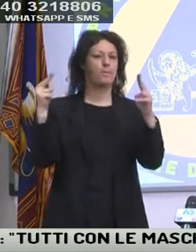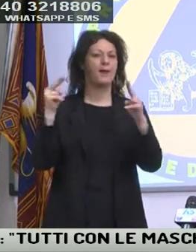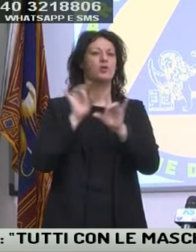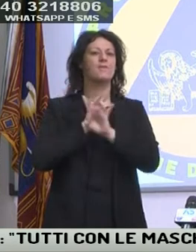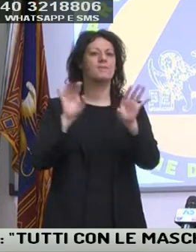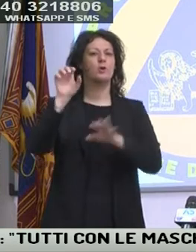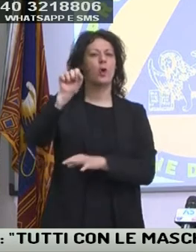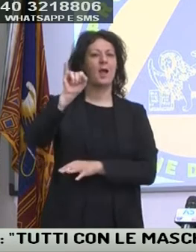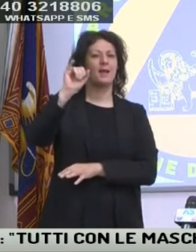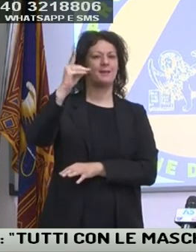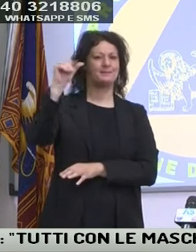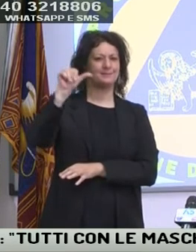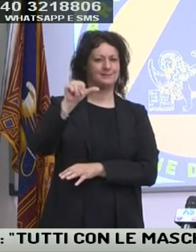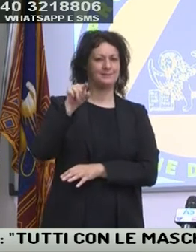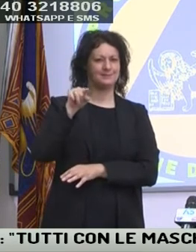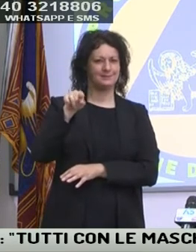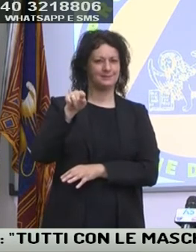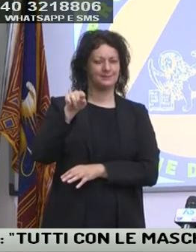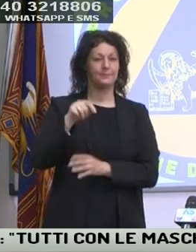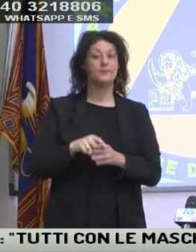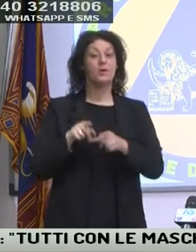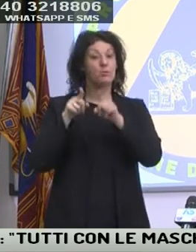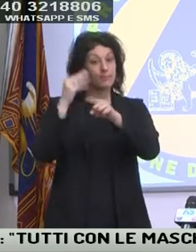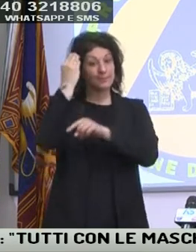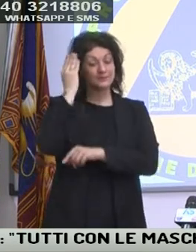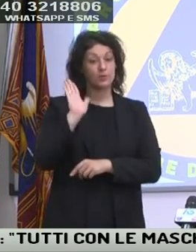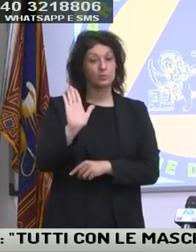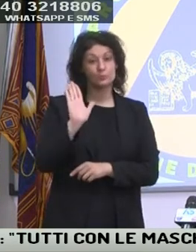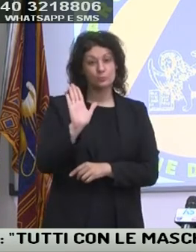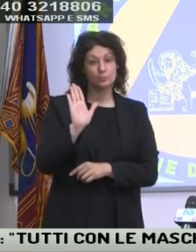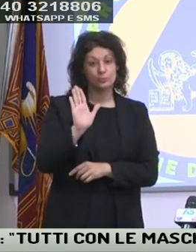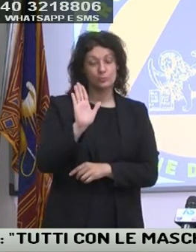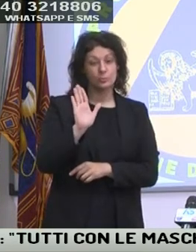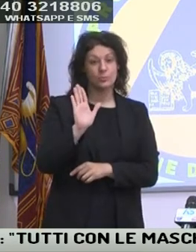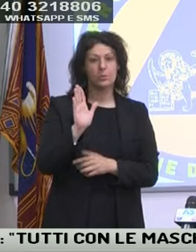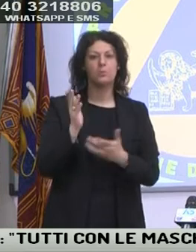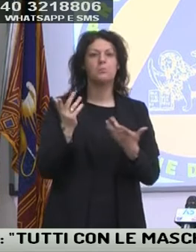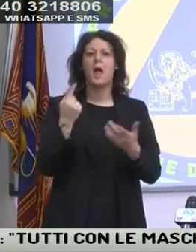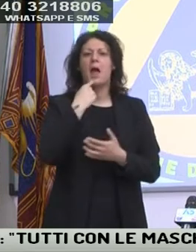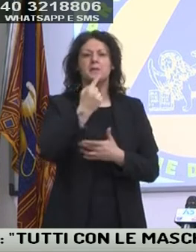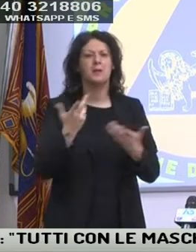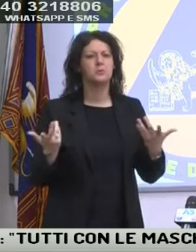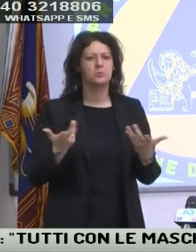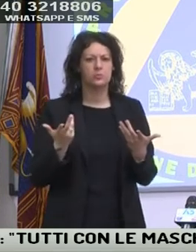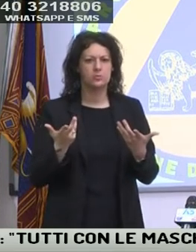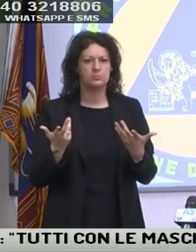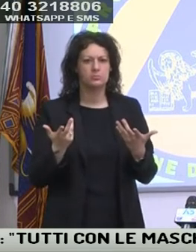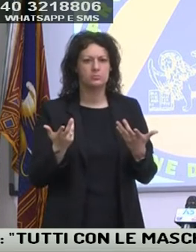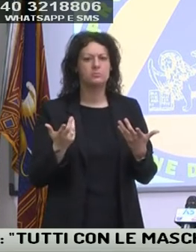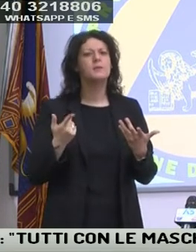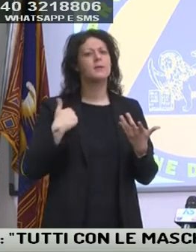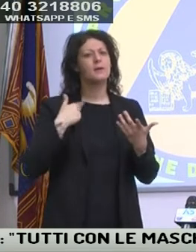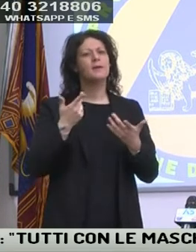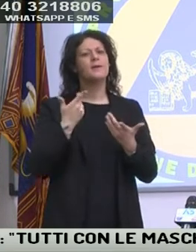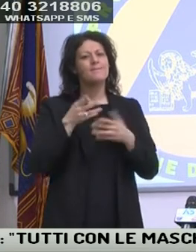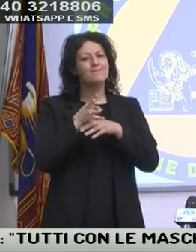nel 2008, che fa parte di una corrente di pensiero che in maniera non complottista ha detto, guardate, io ho sequenziato il